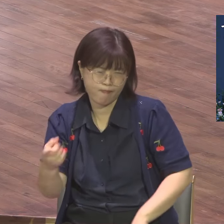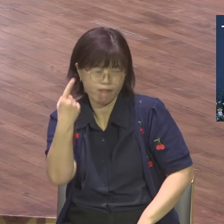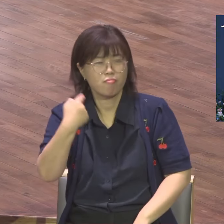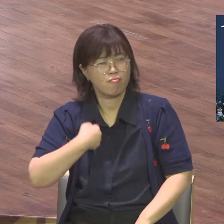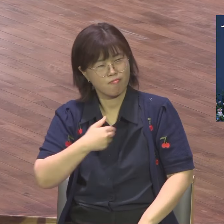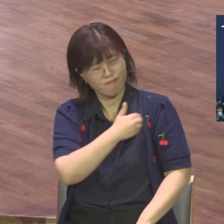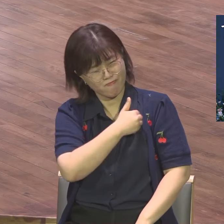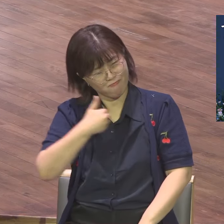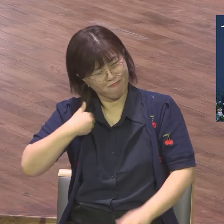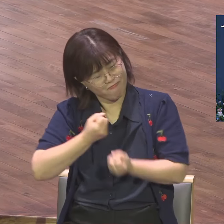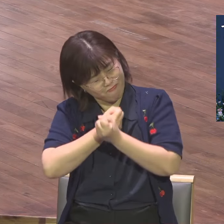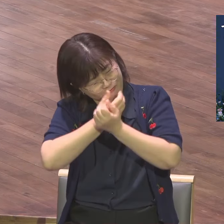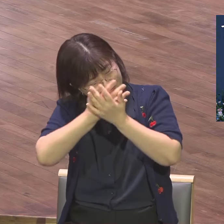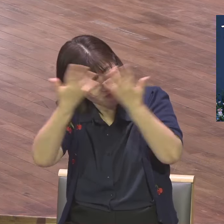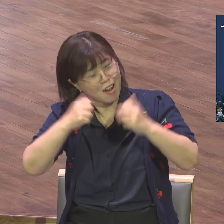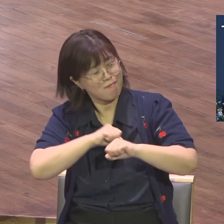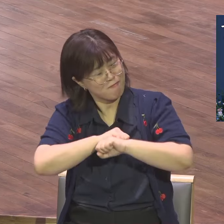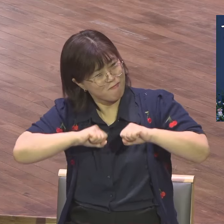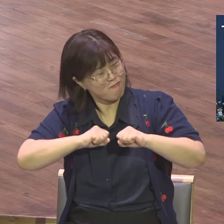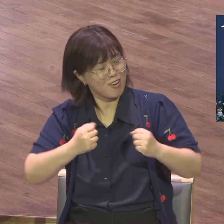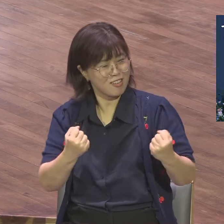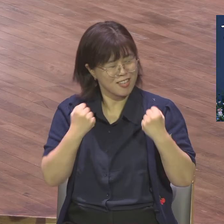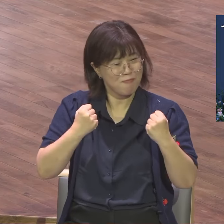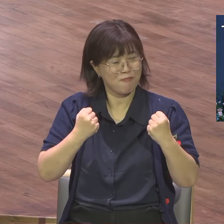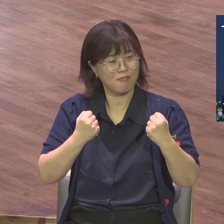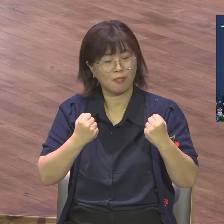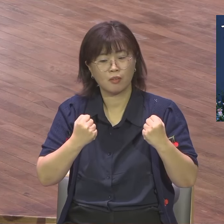사실 예수님은 이미 우리에게